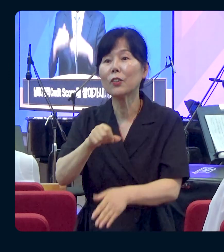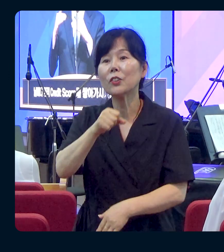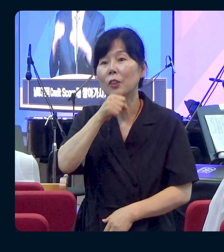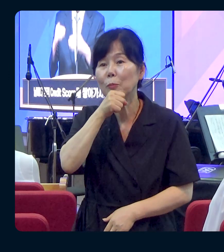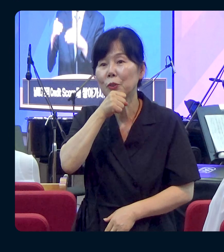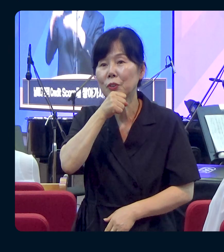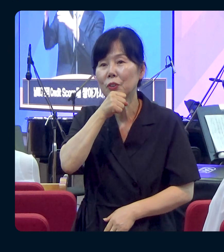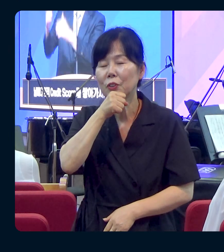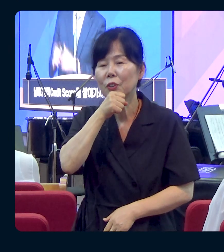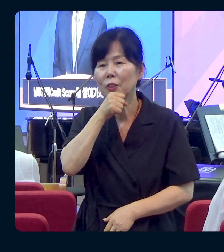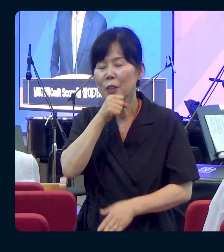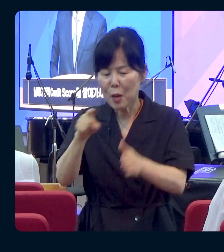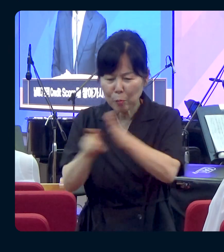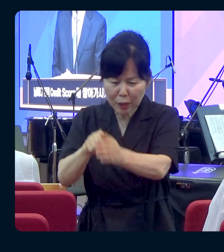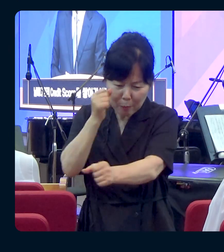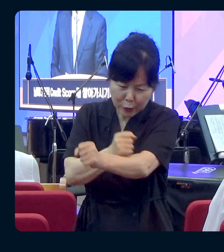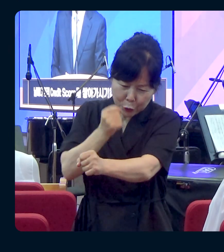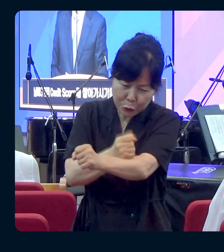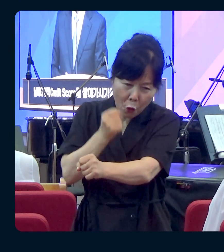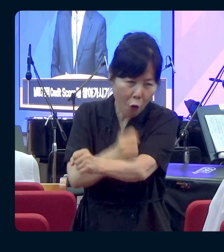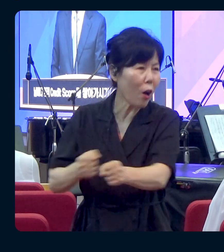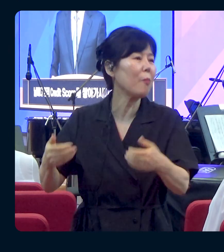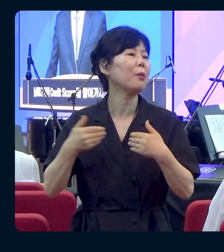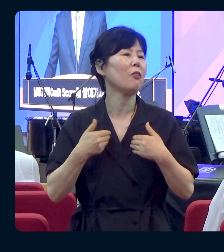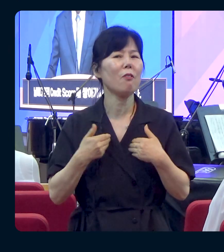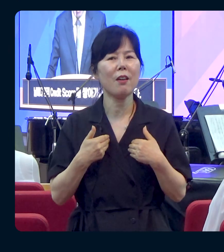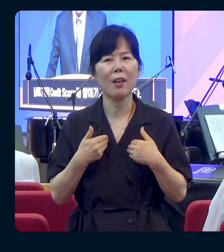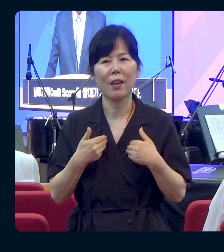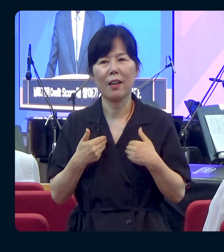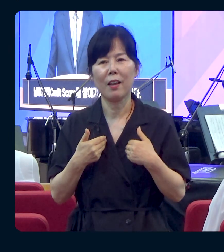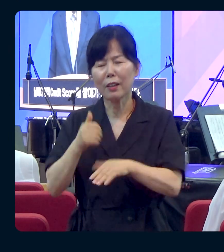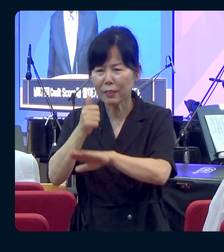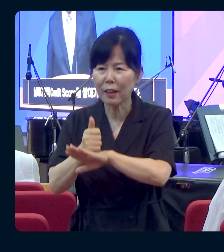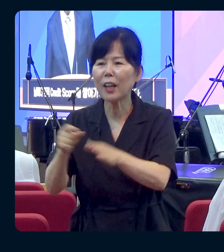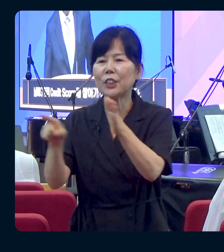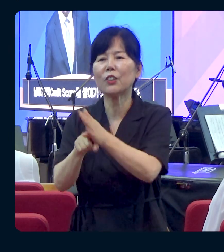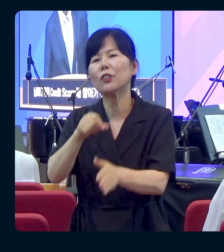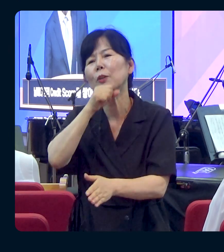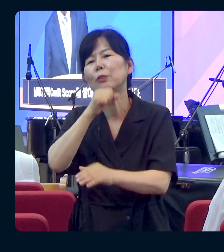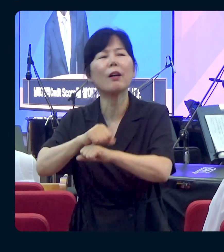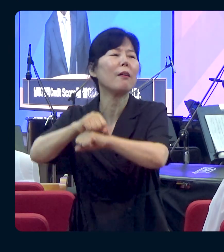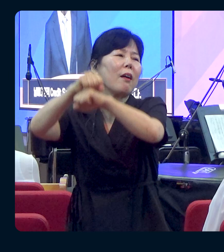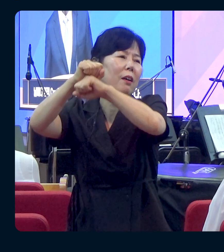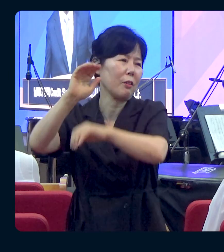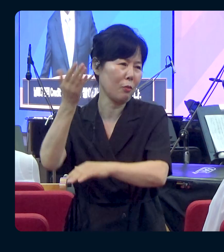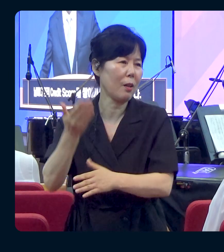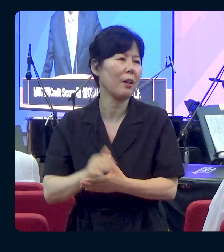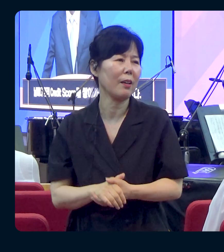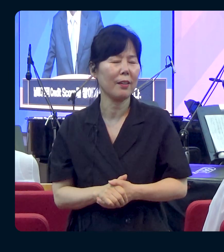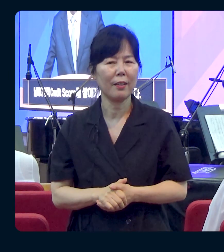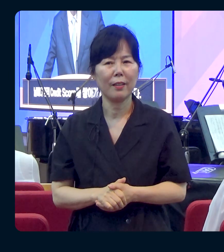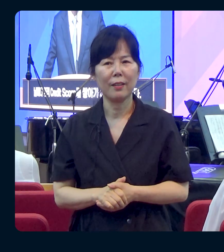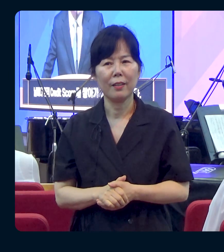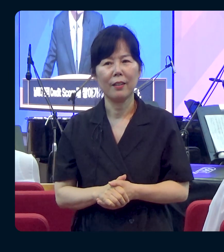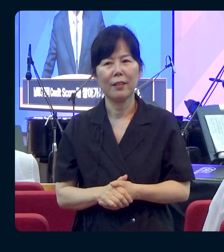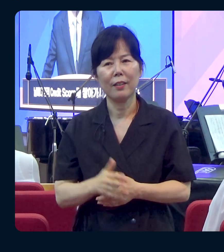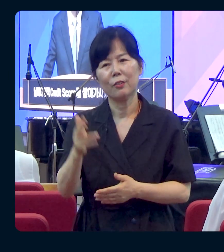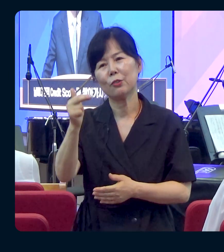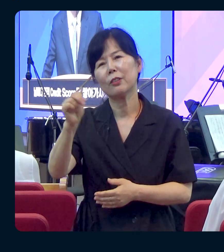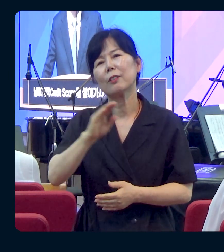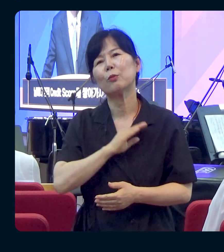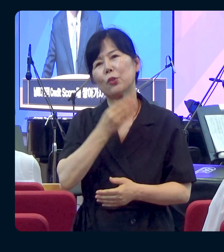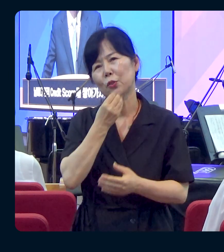우리는요, 날마다 영적 크레딧 스코어를 쌓아가야 합니다. 예,